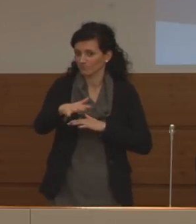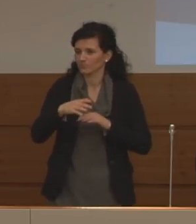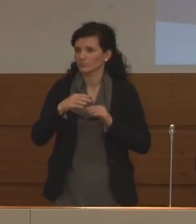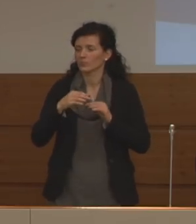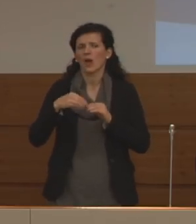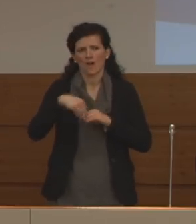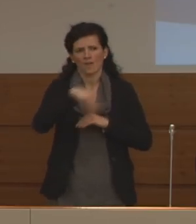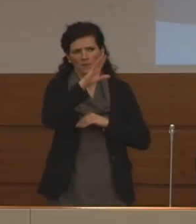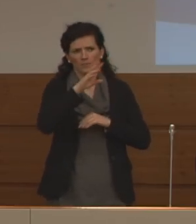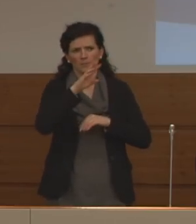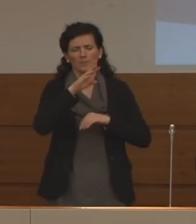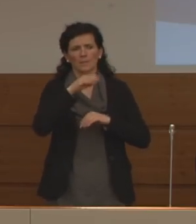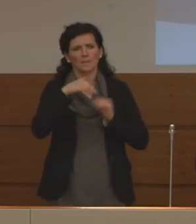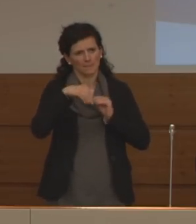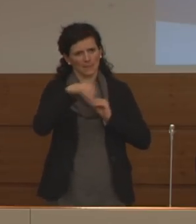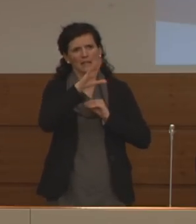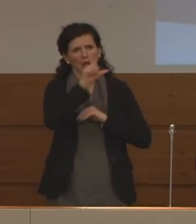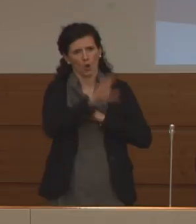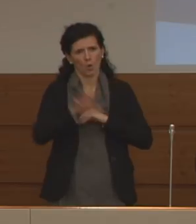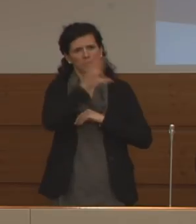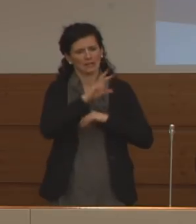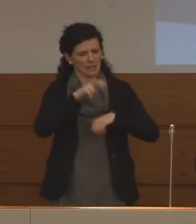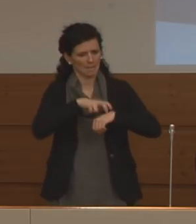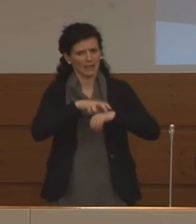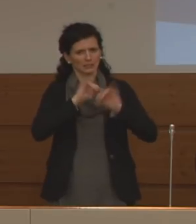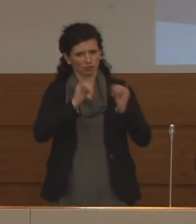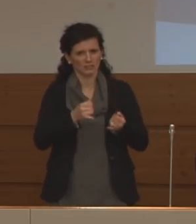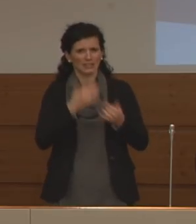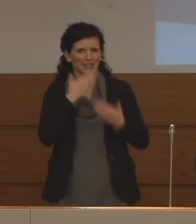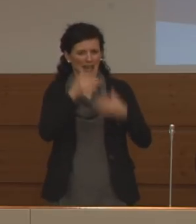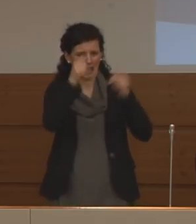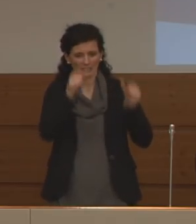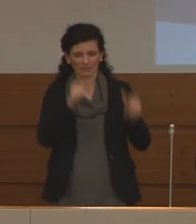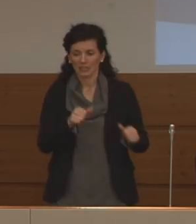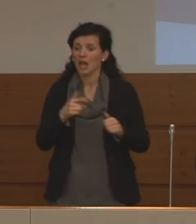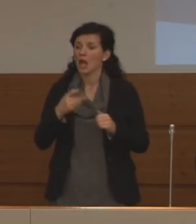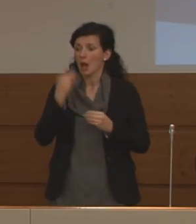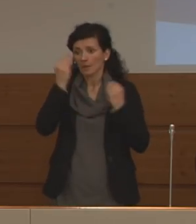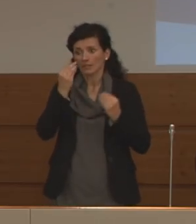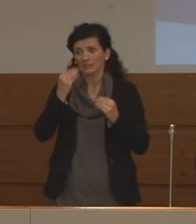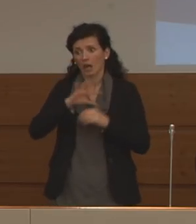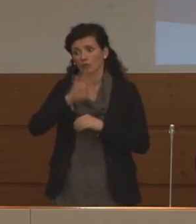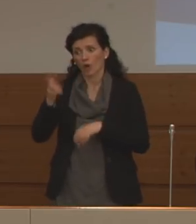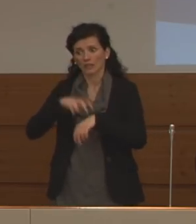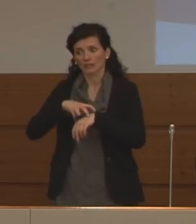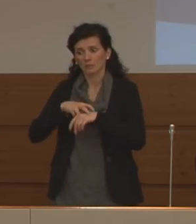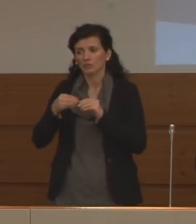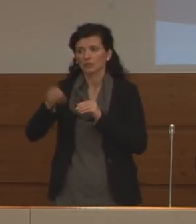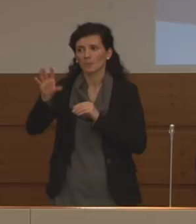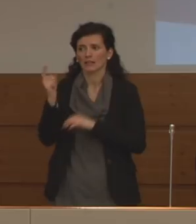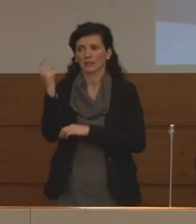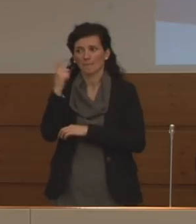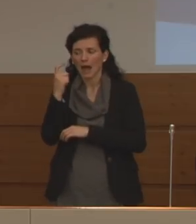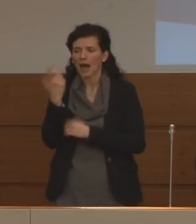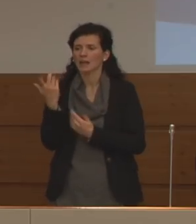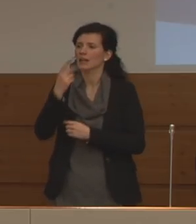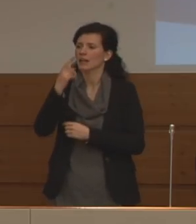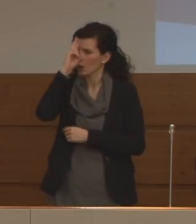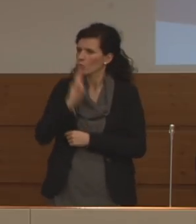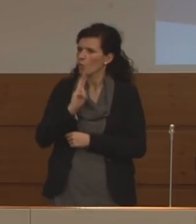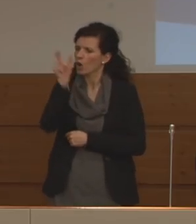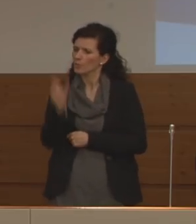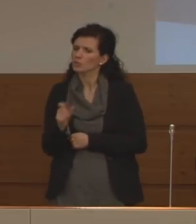lombardia e se li avete già avete già cominciato a selezionare che tipo di figure e che tipo di età e di figure estate